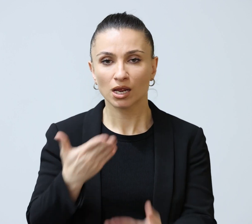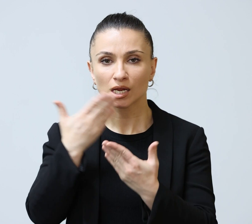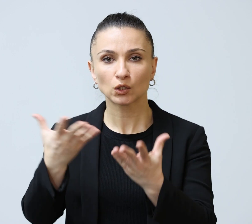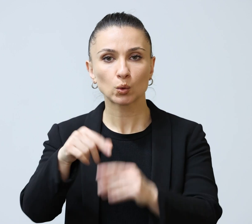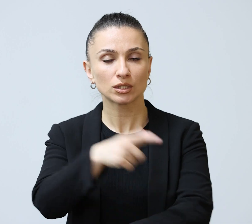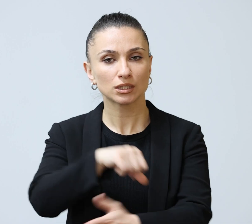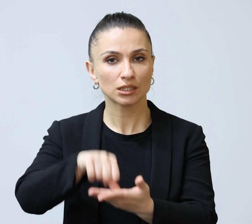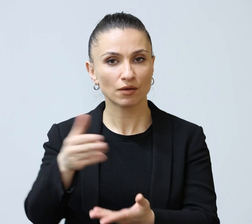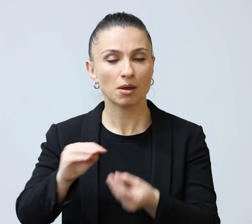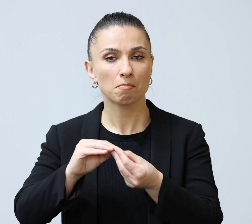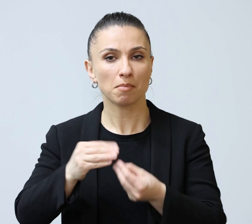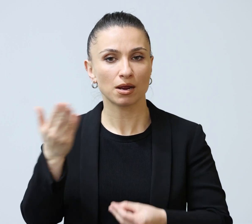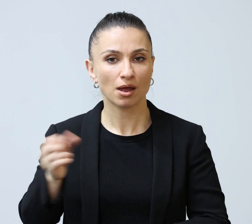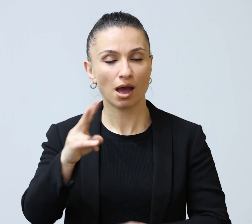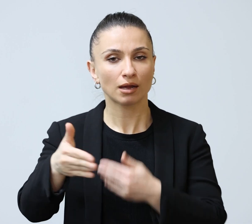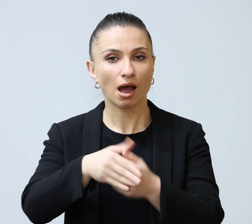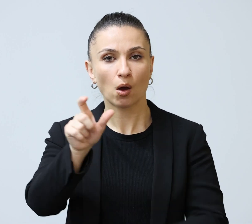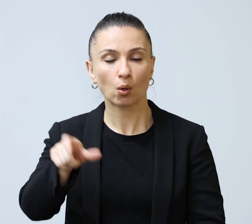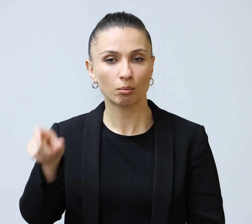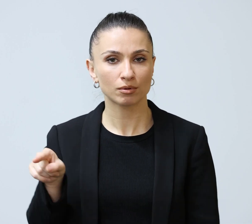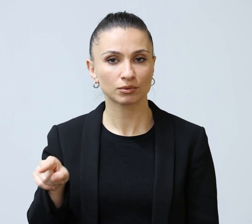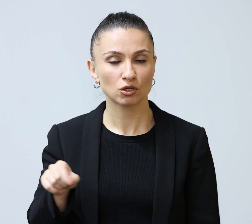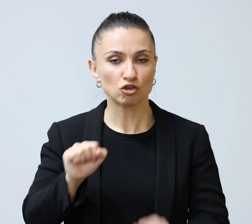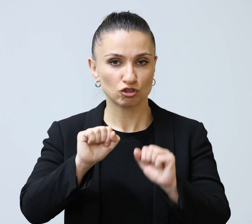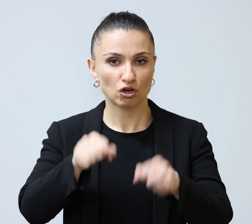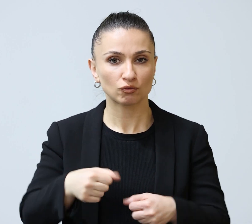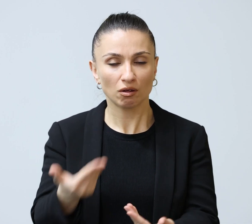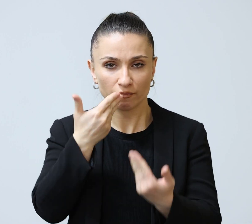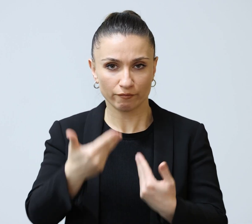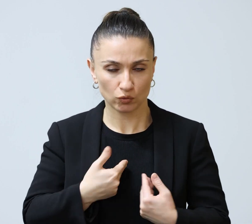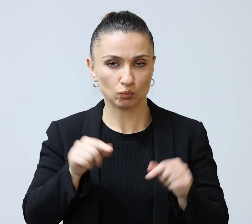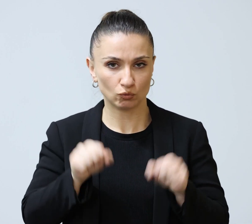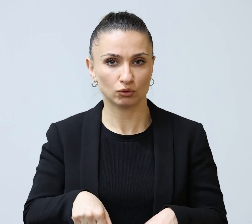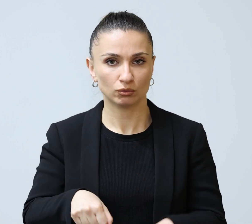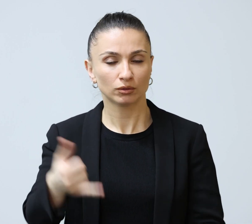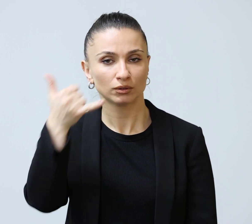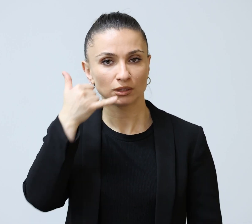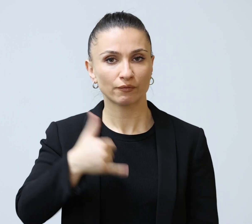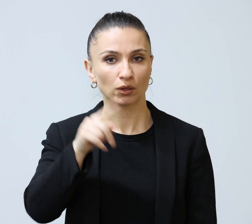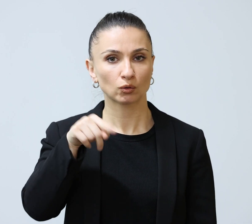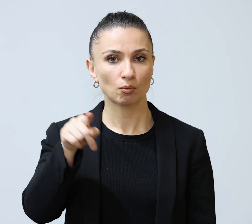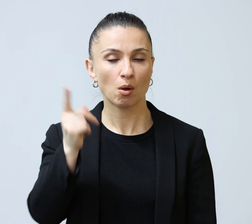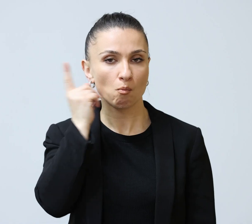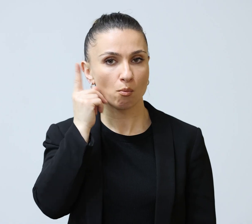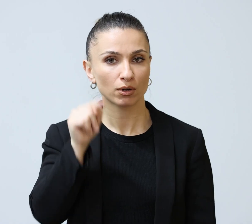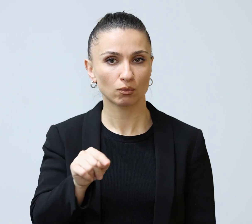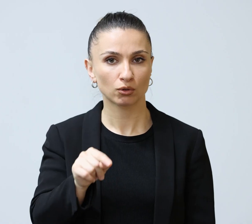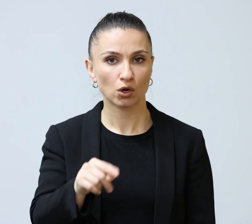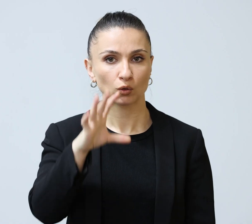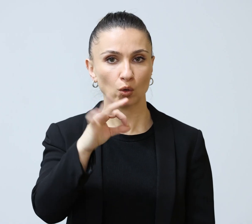մեզ։ Զանգահարիր մեր հեռախոսահամարին՝ բջջայինով 032 251 0051,